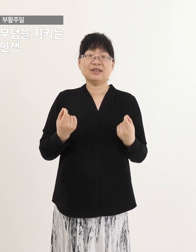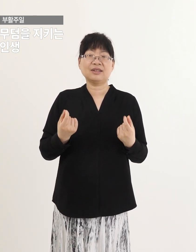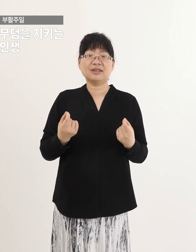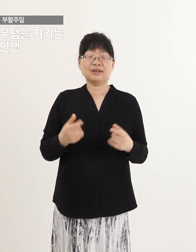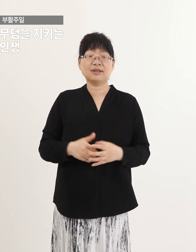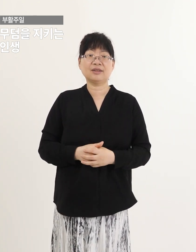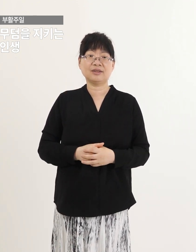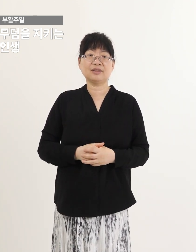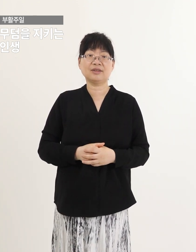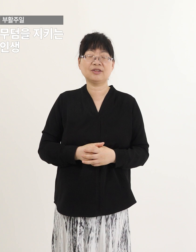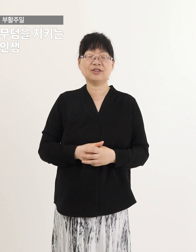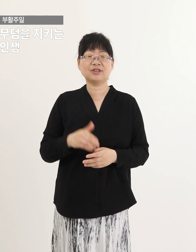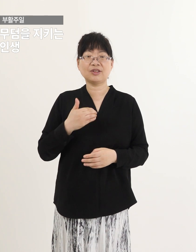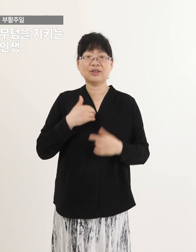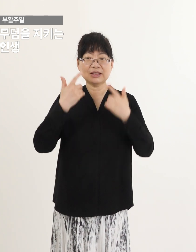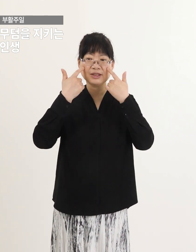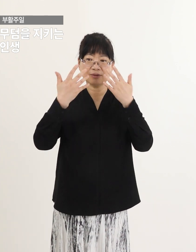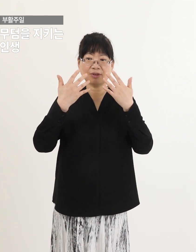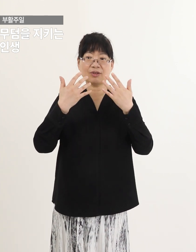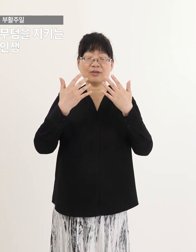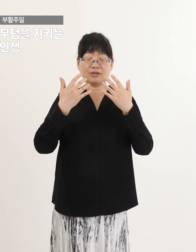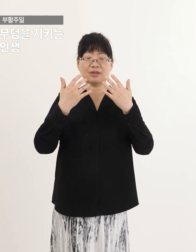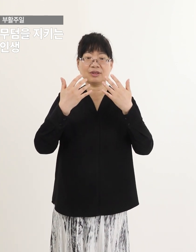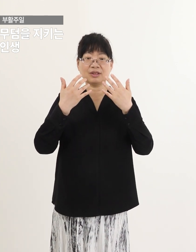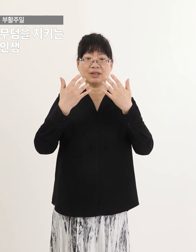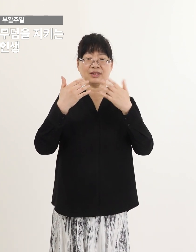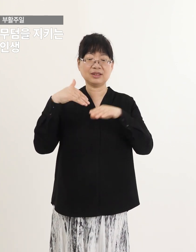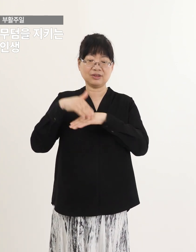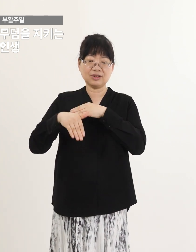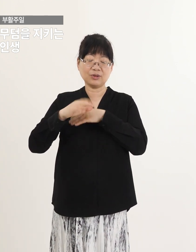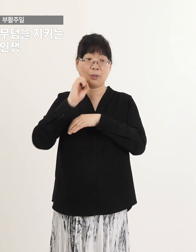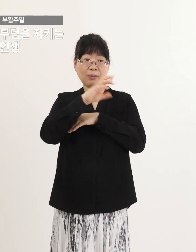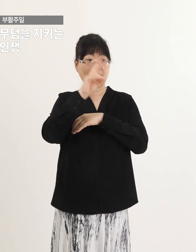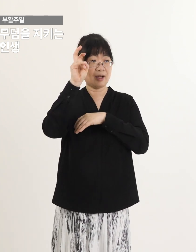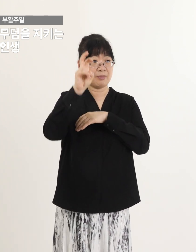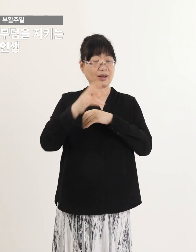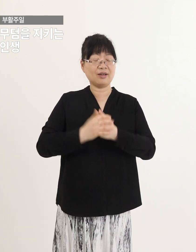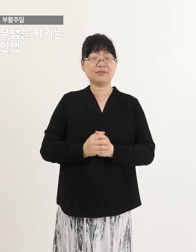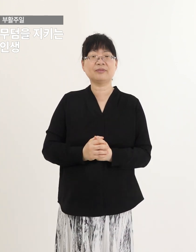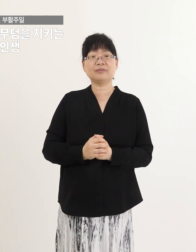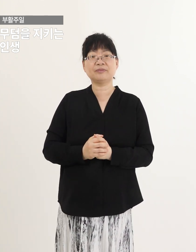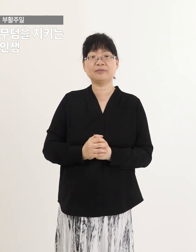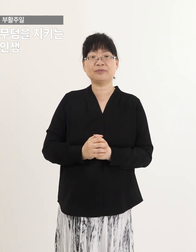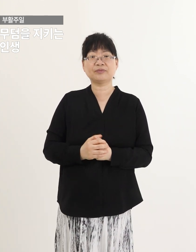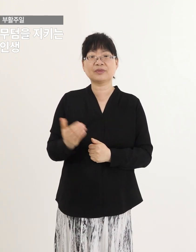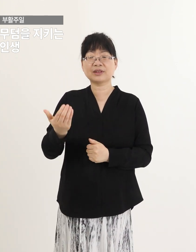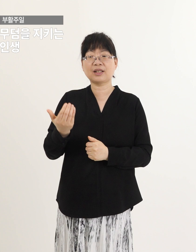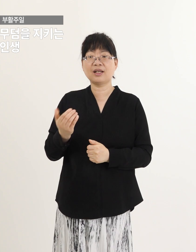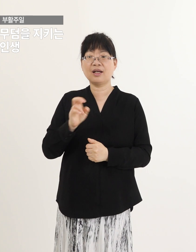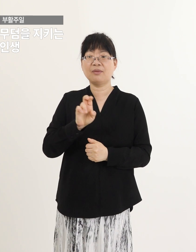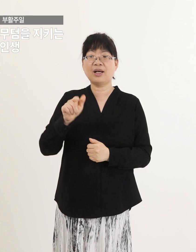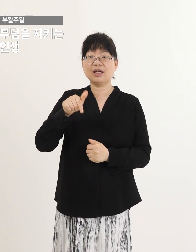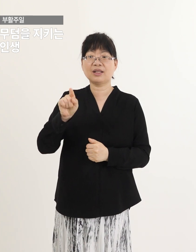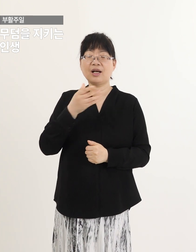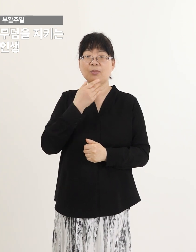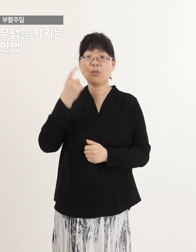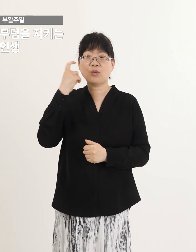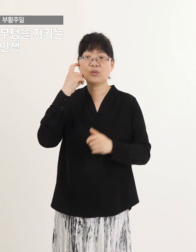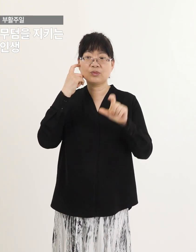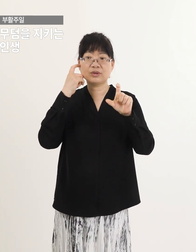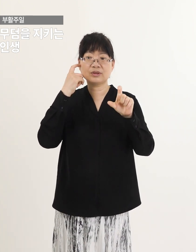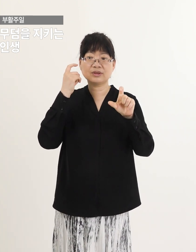같다. 저는 틀림없이 그랬을 거예요. 그런데 아까 마가복음 15장을 한번